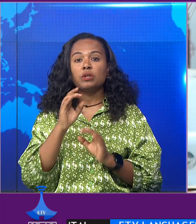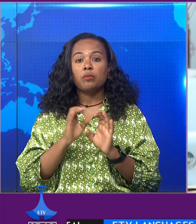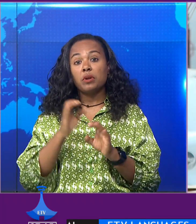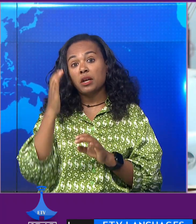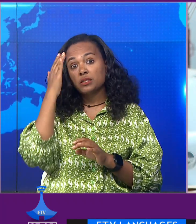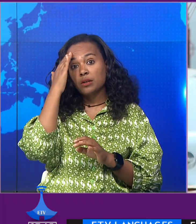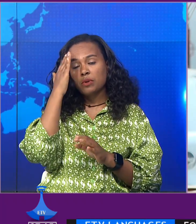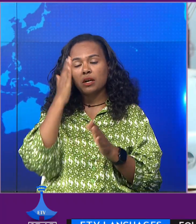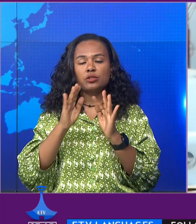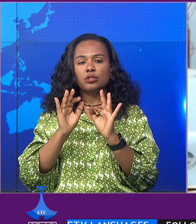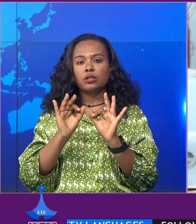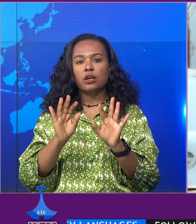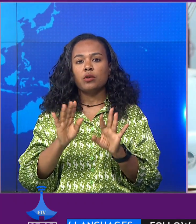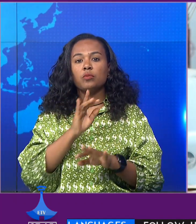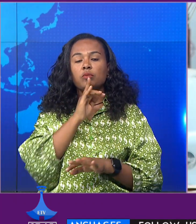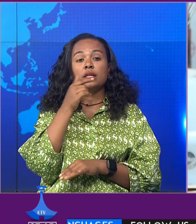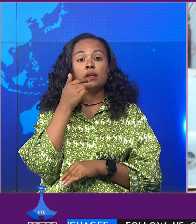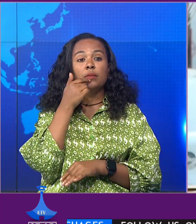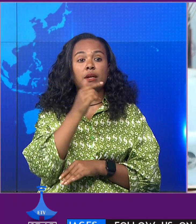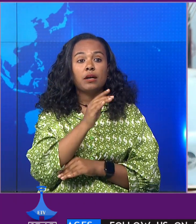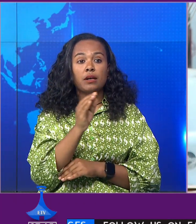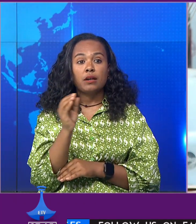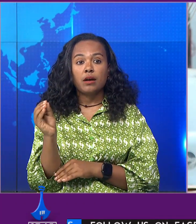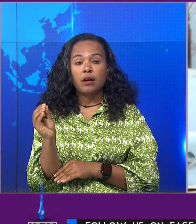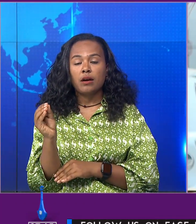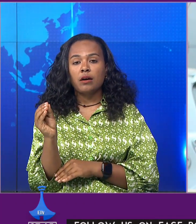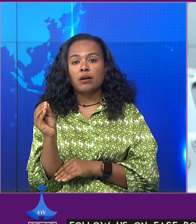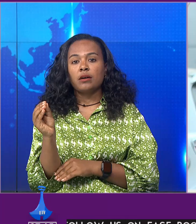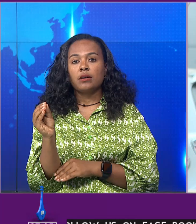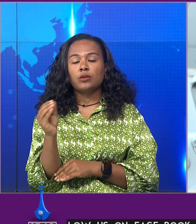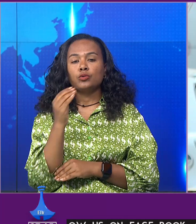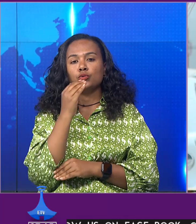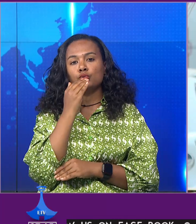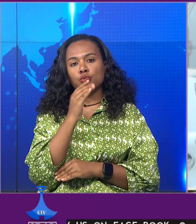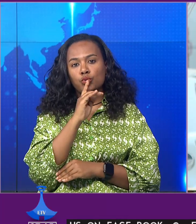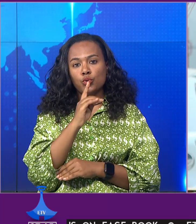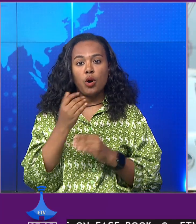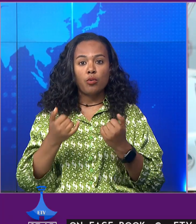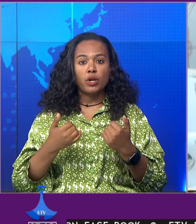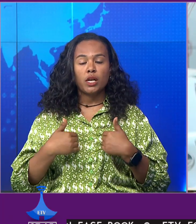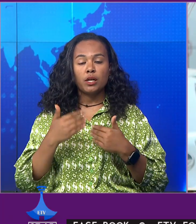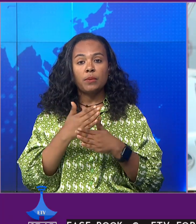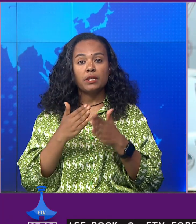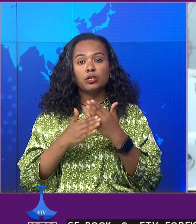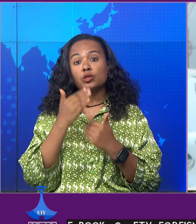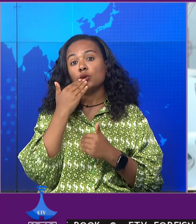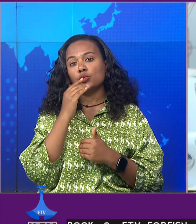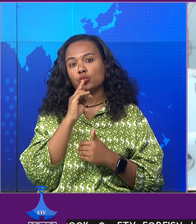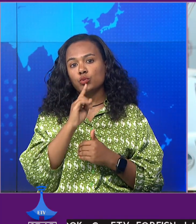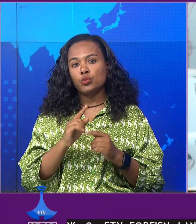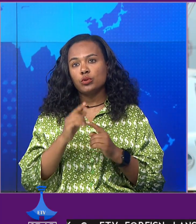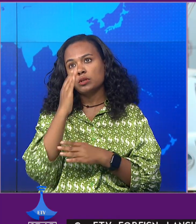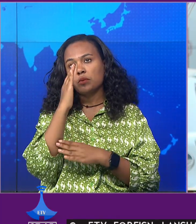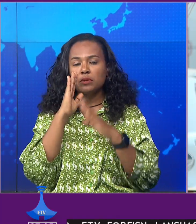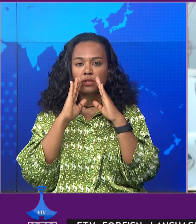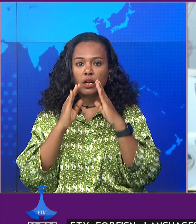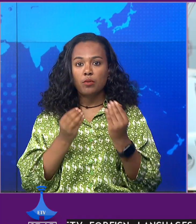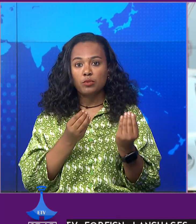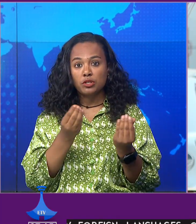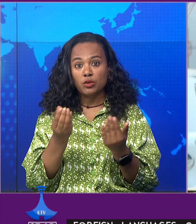ስለምናቅ ችግር የለብንም ወራን ለመናገርና ጥሩ ነው። አሁን ያለንበት ደረጃ ጥሩ ነው። ያው እግዚአብሔር ሰላሙን